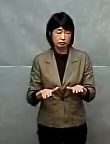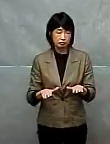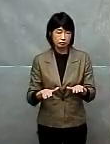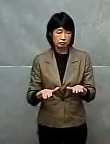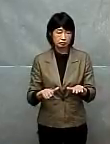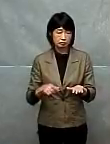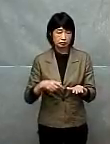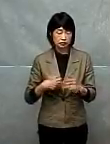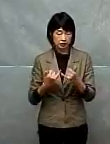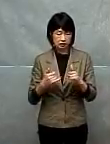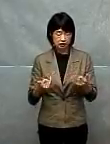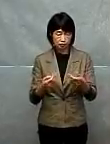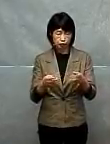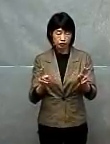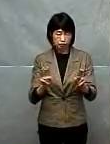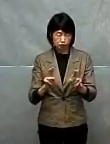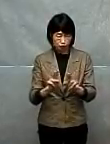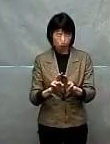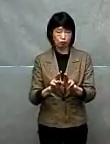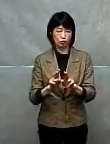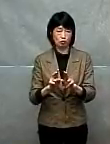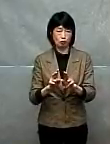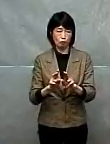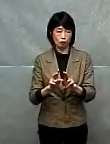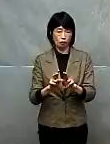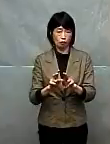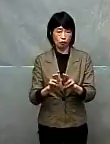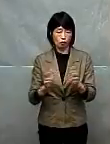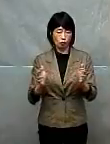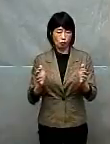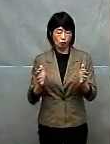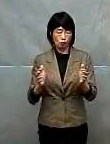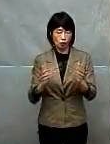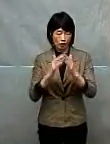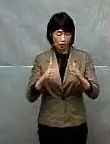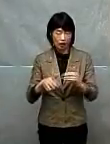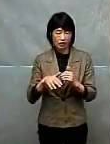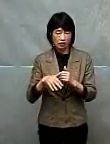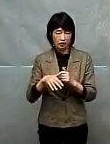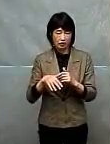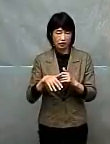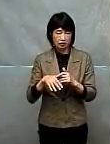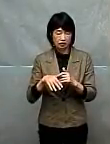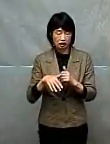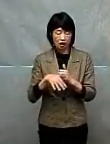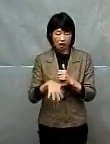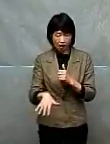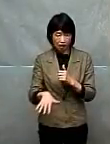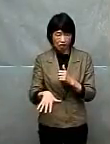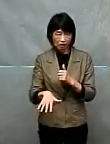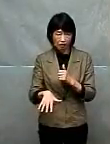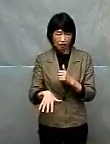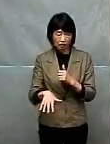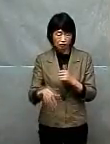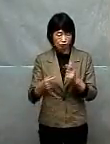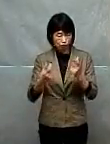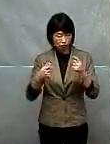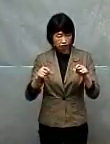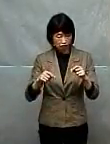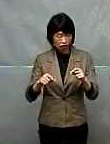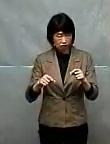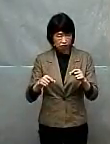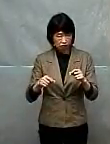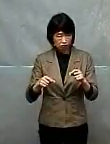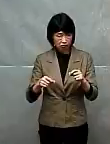自民党の会派がですね、入手していたということをお聞きして